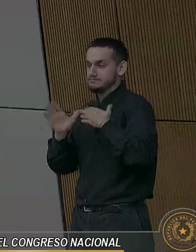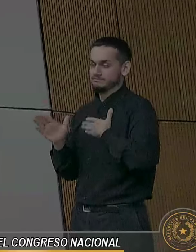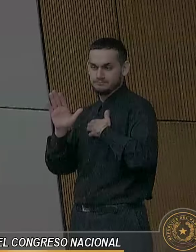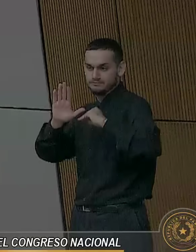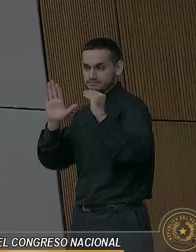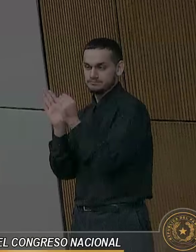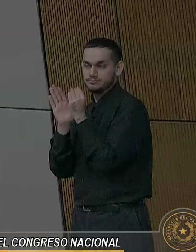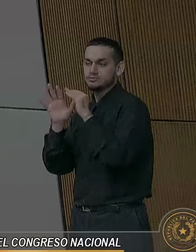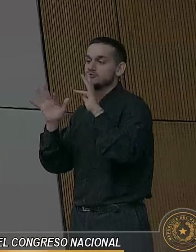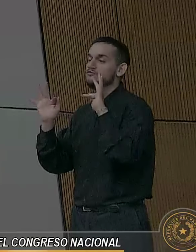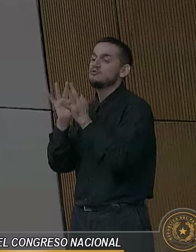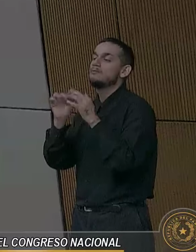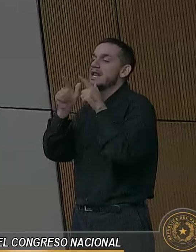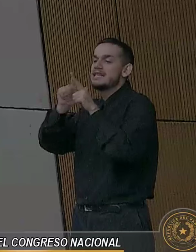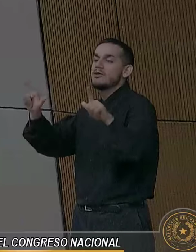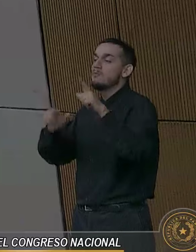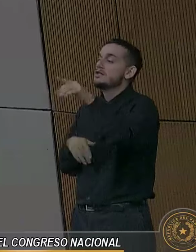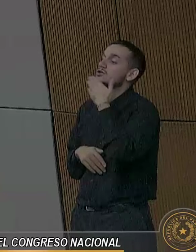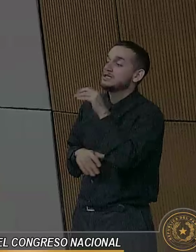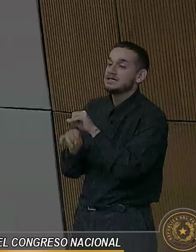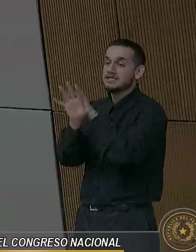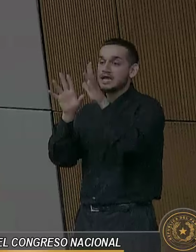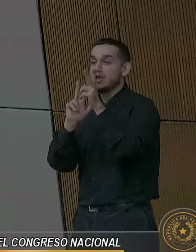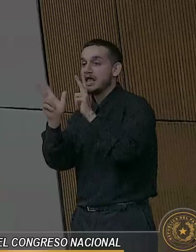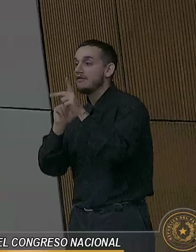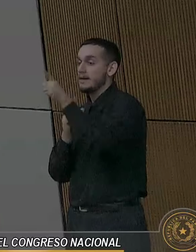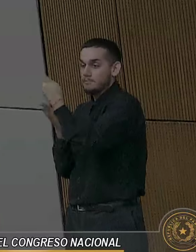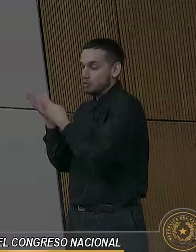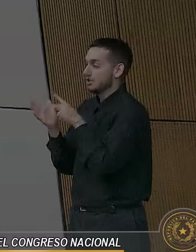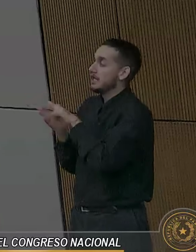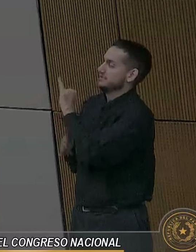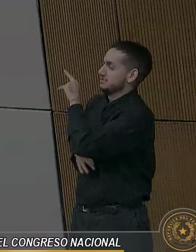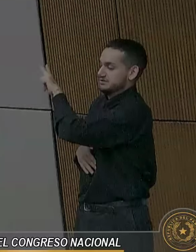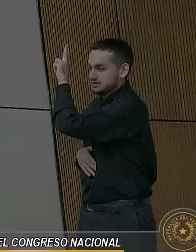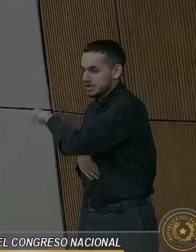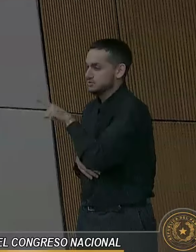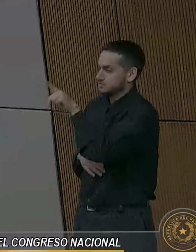en un lenguaje entendible para los proyectistas en este caso, y